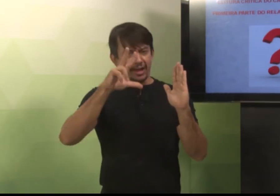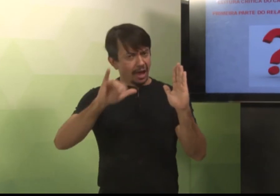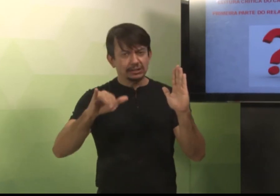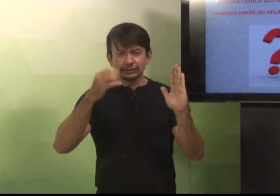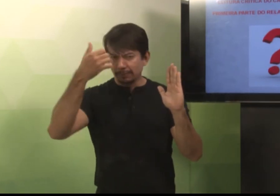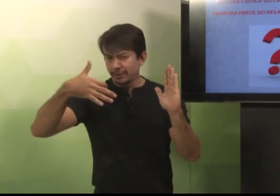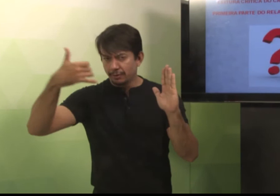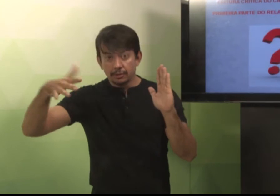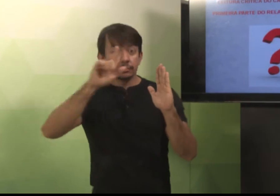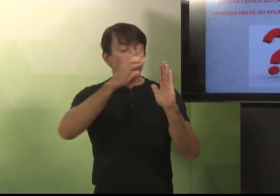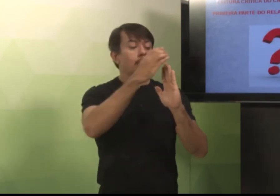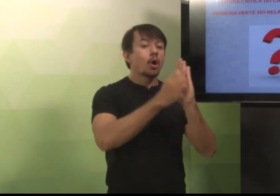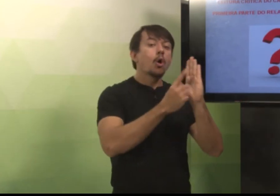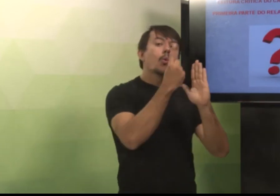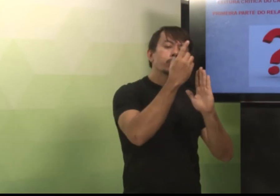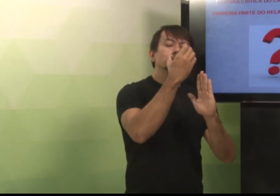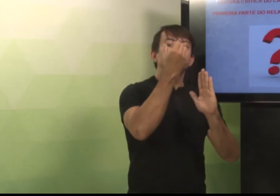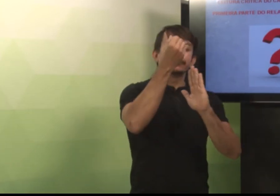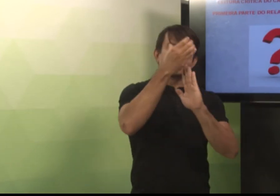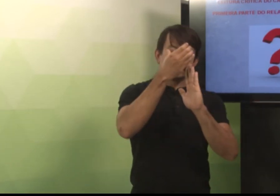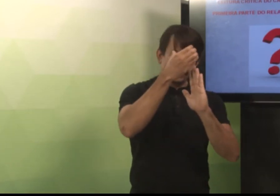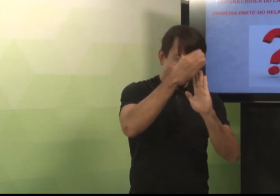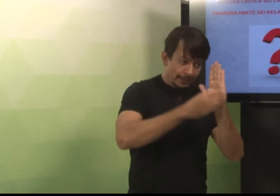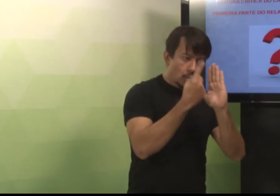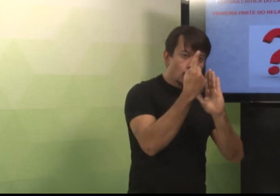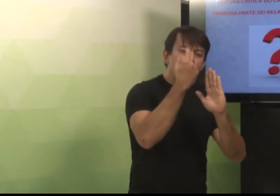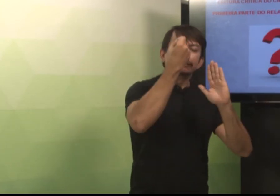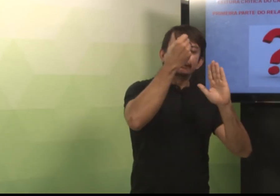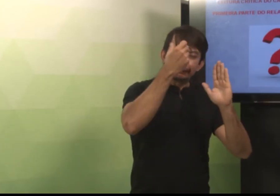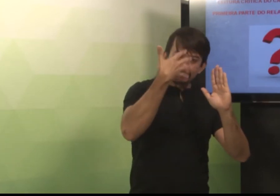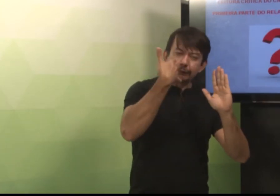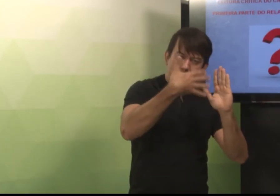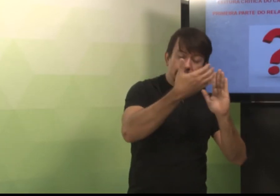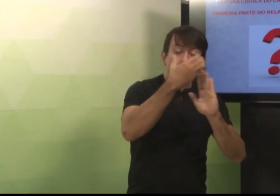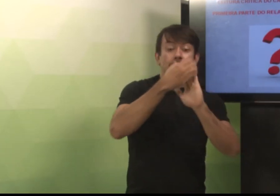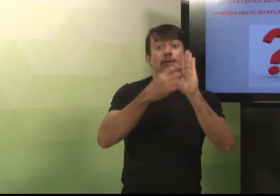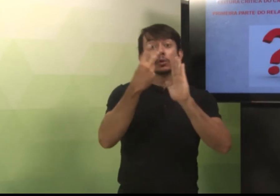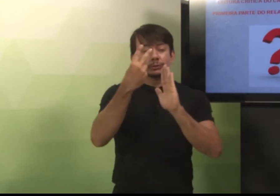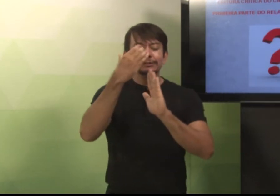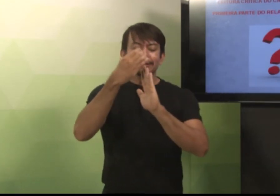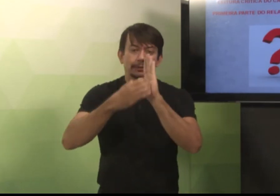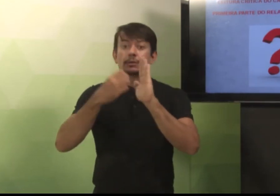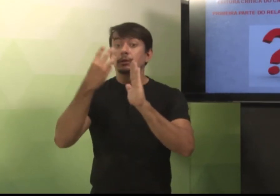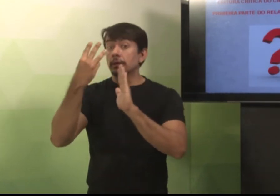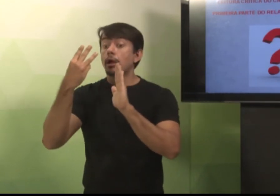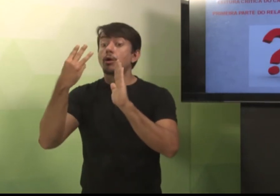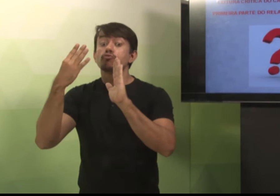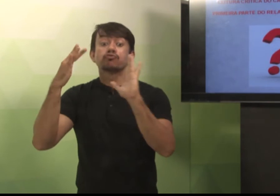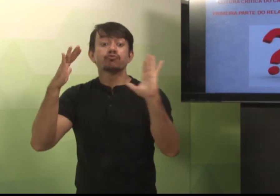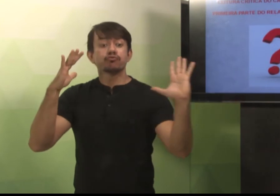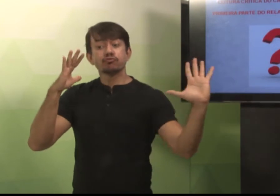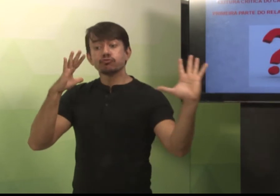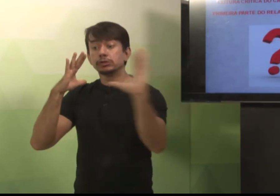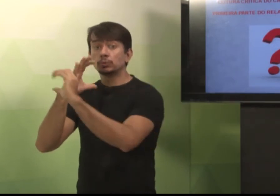capítulo 1. O trabalho todo são 3 capítulos. Então, nós temos o capítulo 1, o capítulo 2 e o capítulo